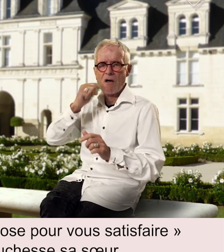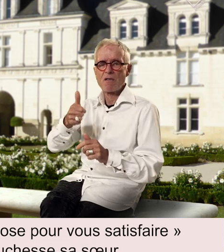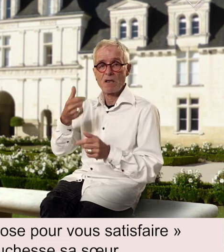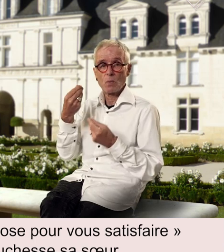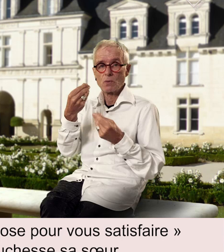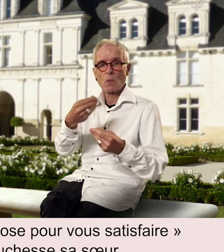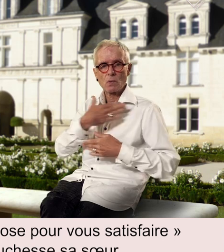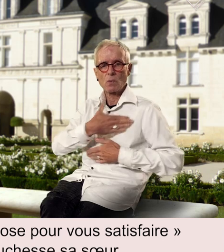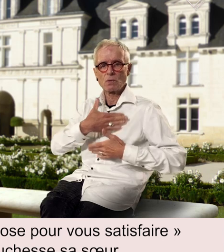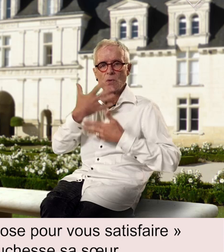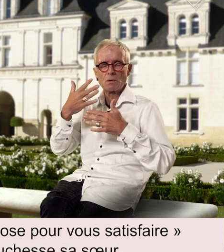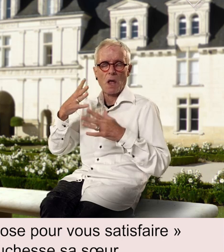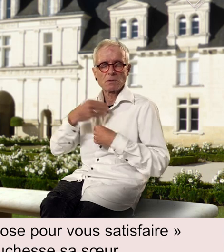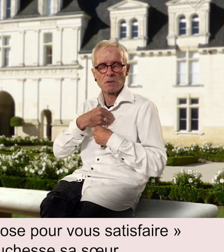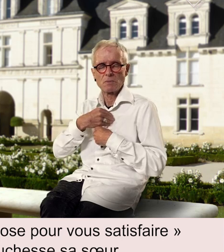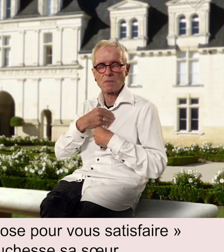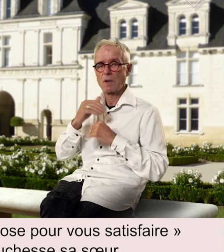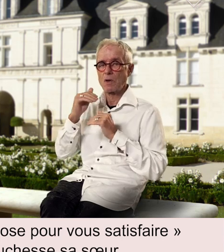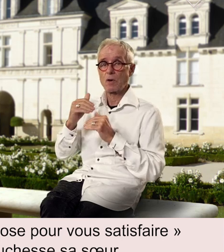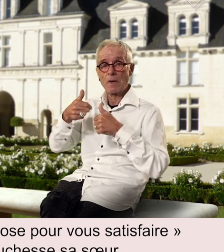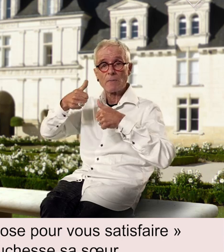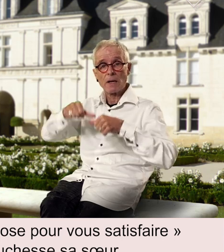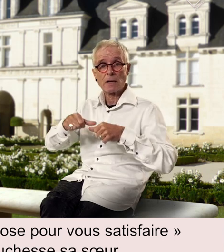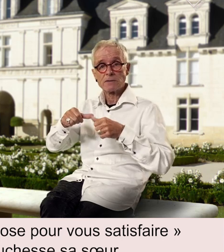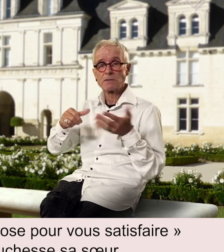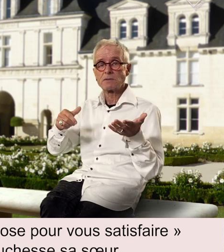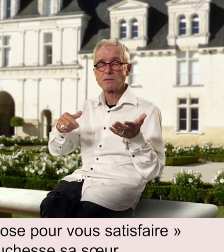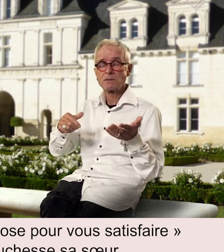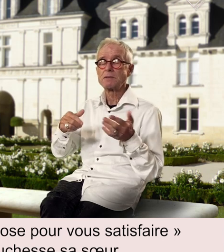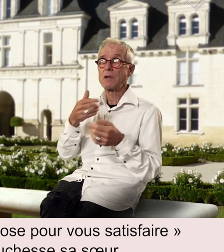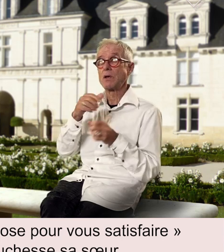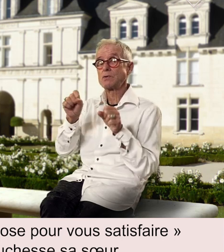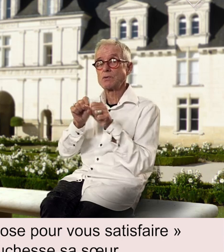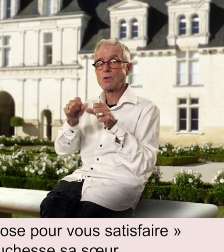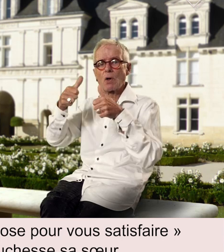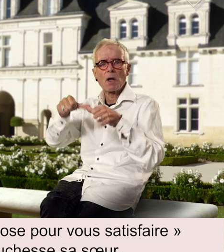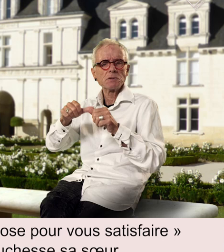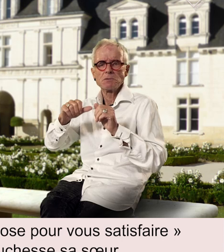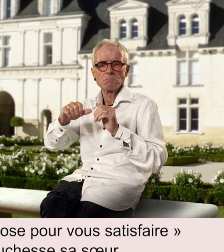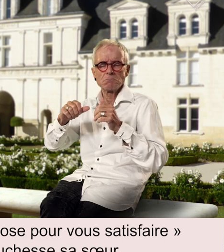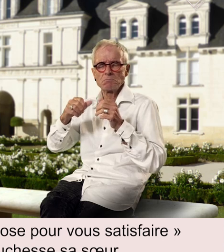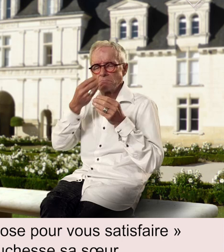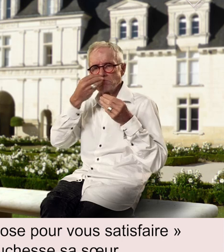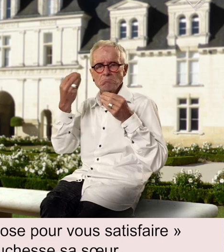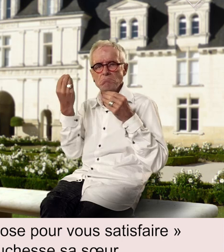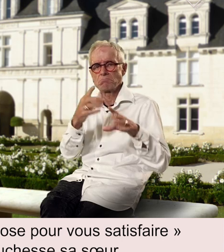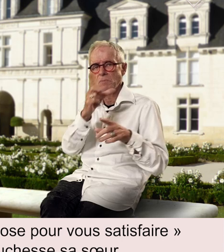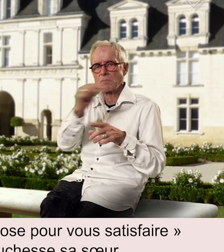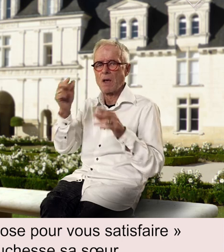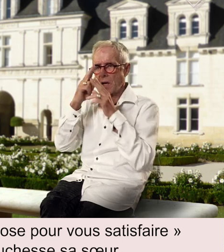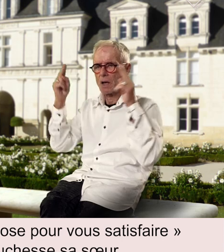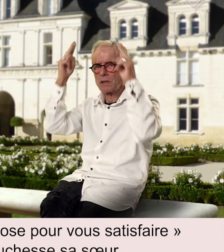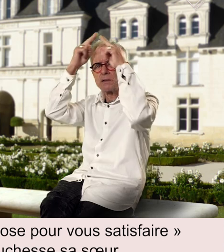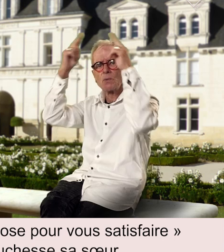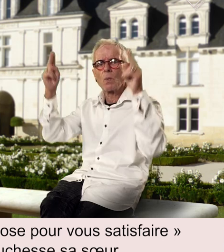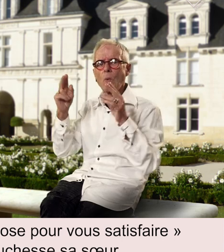satisfaire. » Et sans demeurer davantage chez la duchesse, sa sœur, il s'en alla trouver à l'heure même les cardinaux, ses oncles,